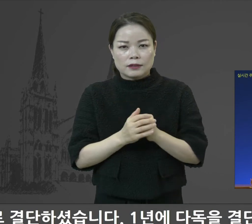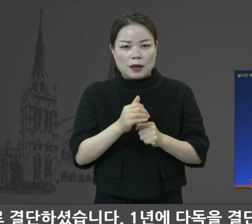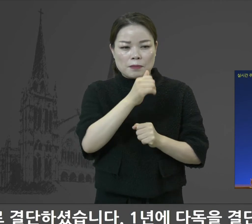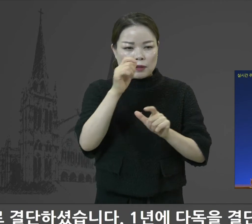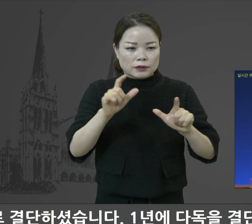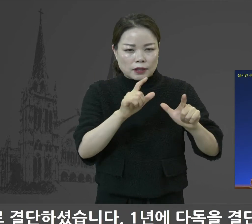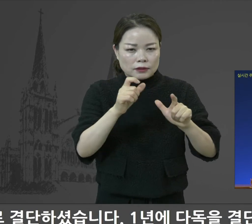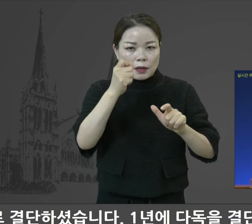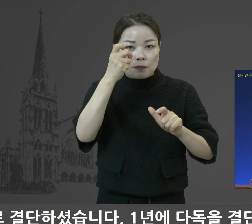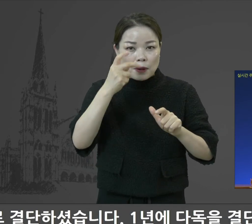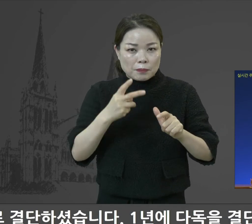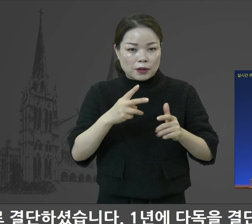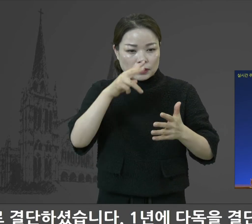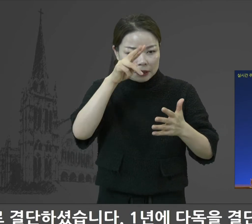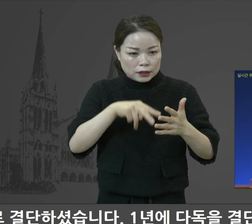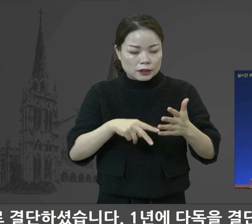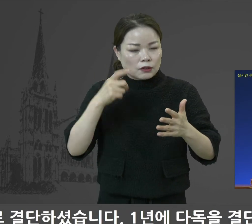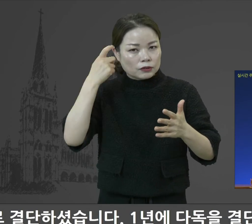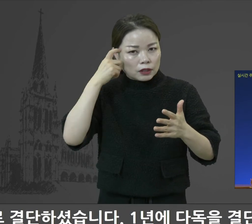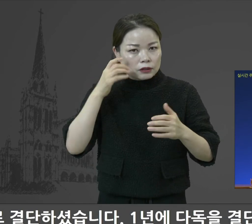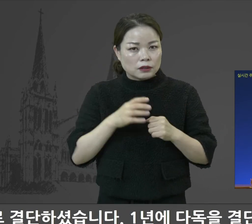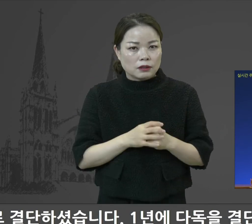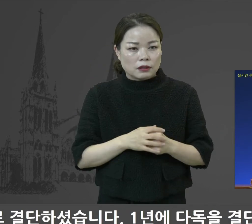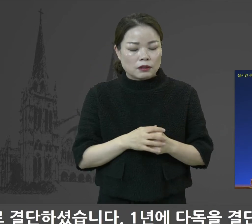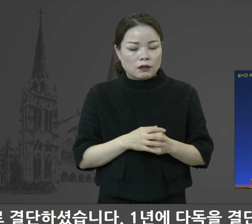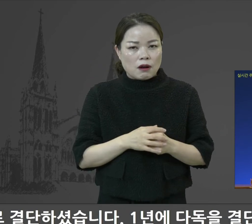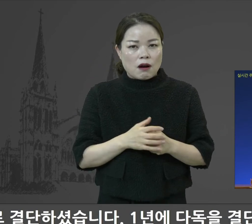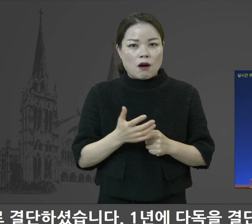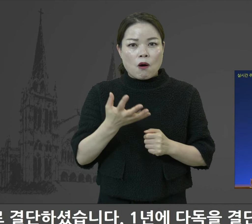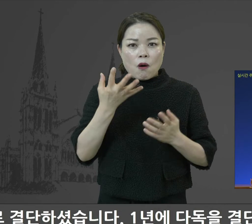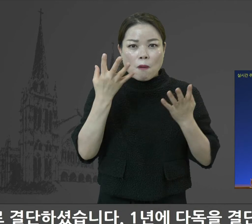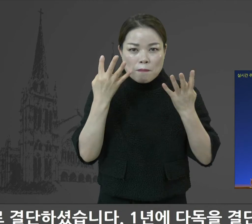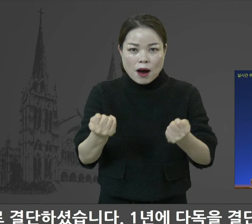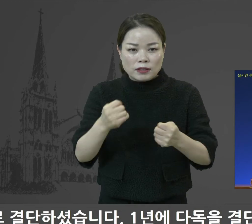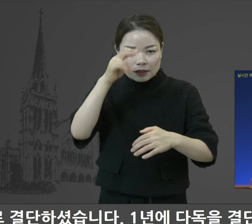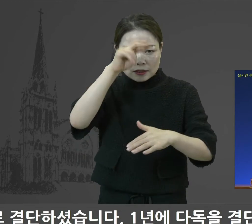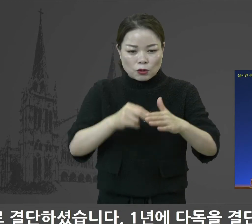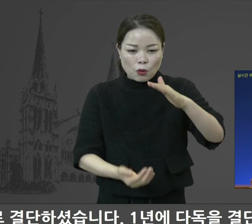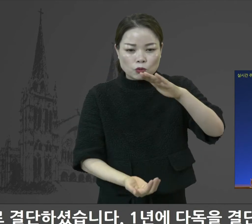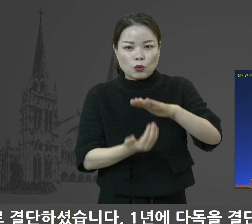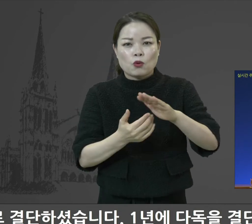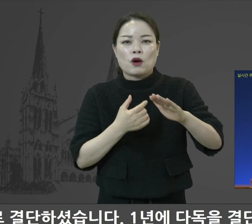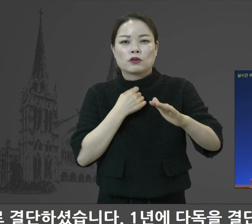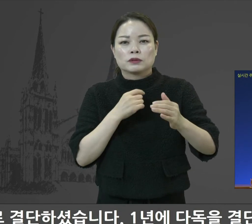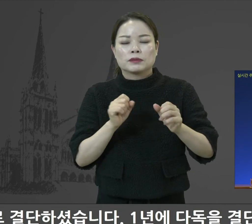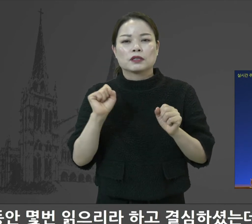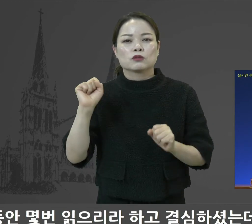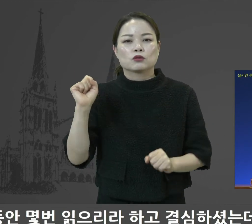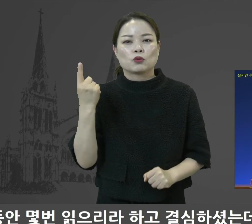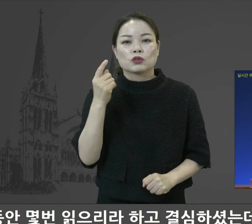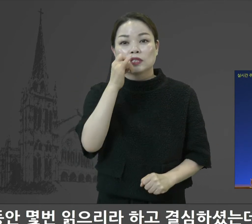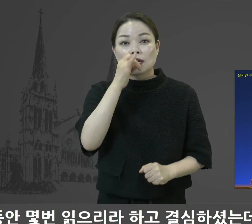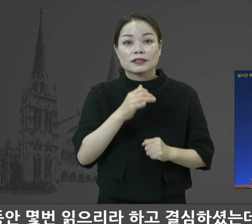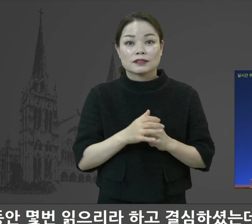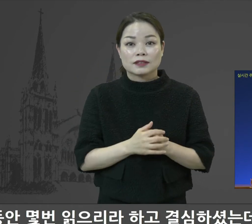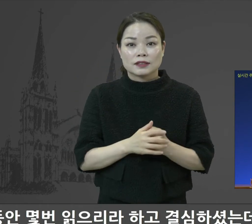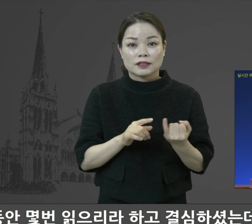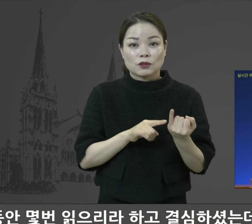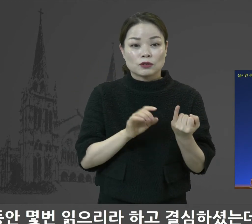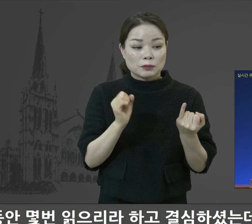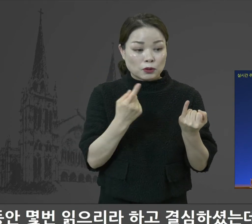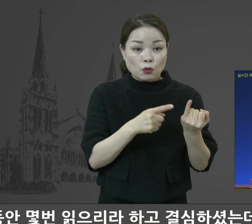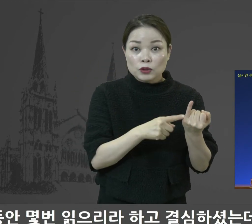라고 결심을 하셨는데 우리가 생각하면 헉하는 수준입니다. 근데 그 결단을 하게 된 동기가 있습니다. 무슨